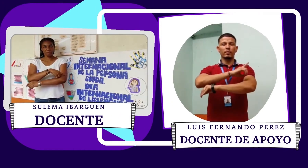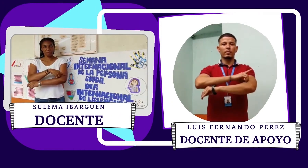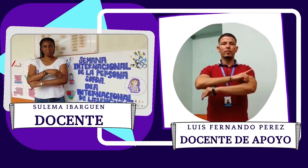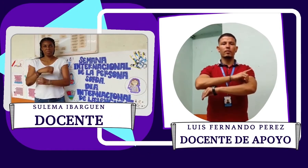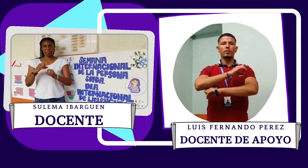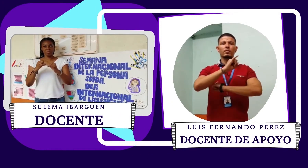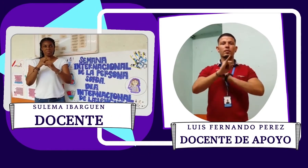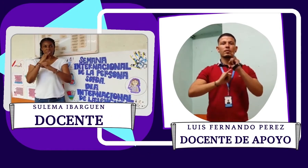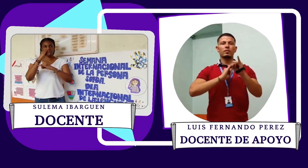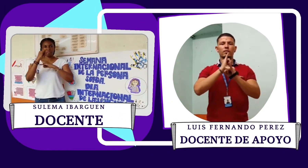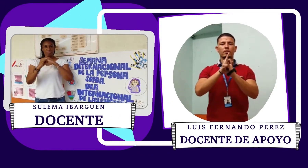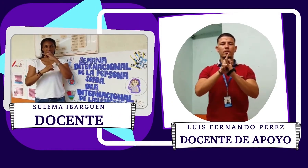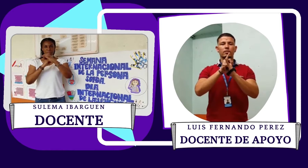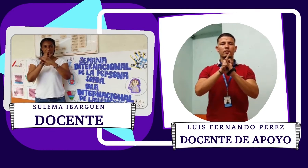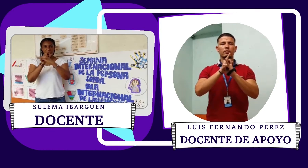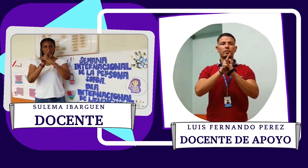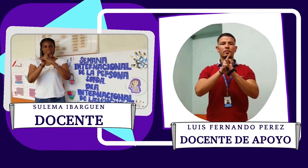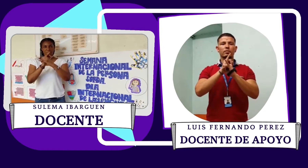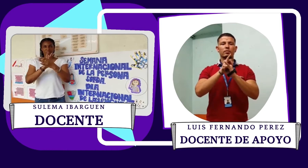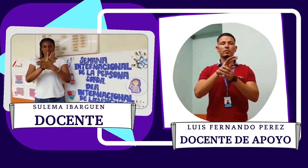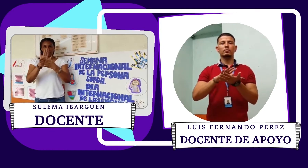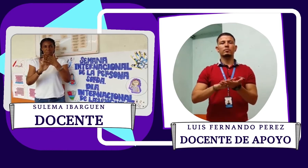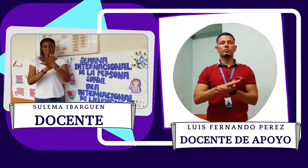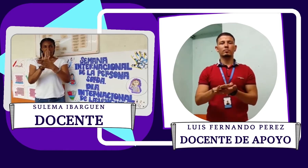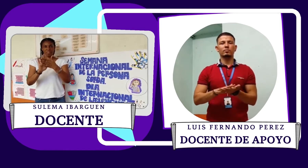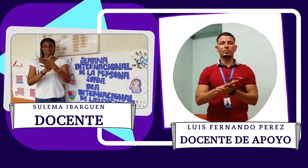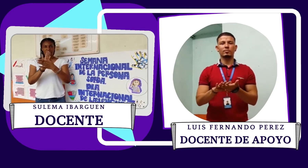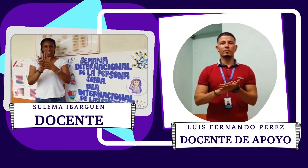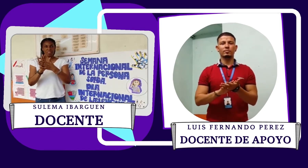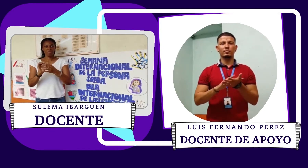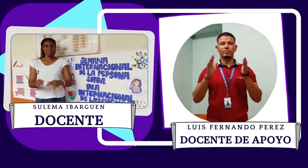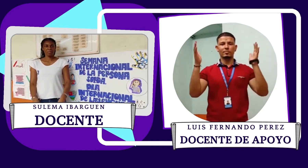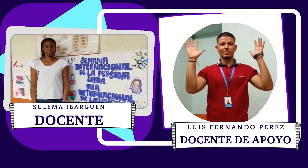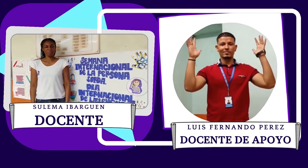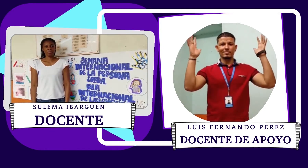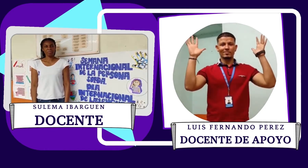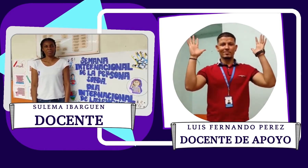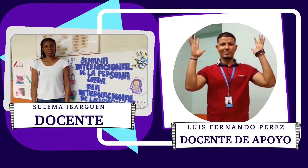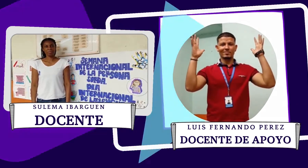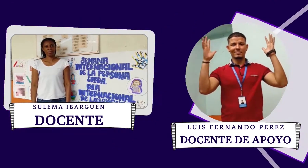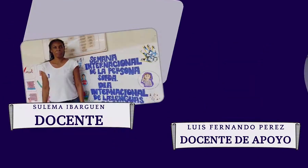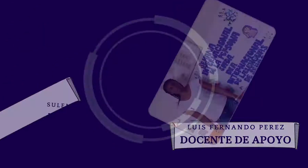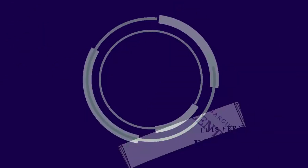Día Internacional de la Lengua de Señas.